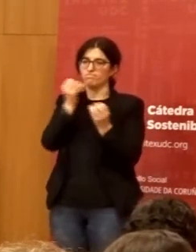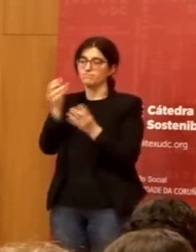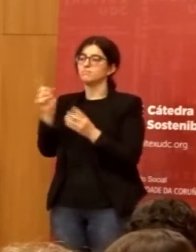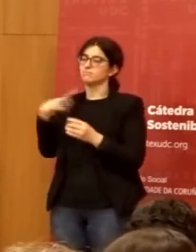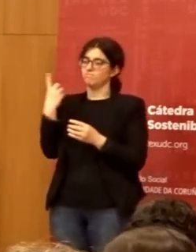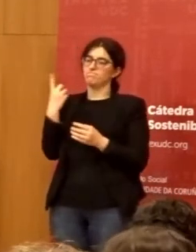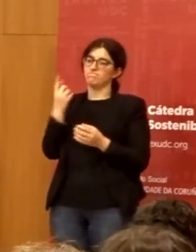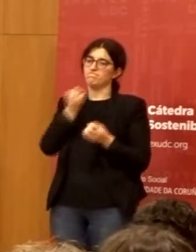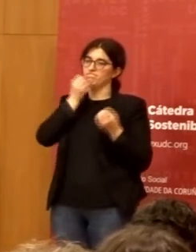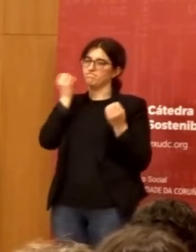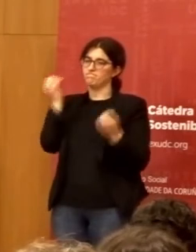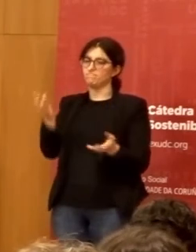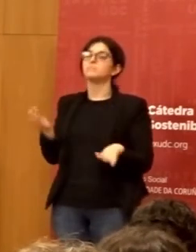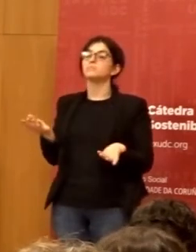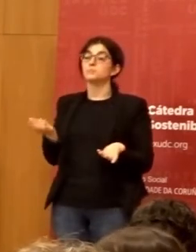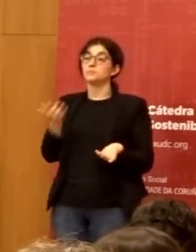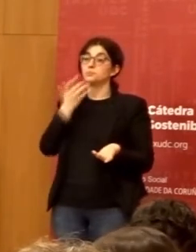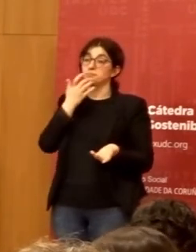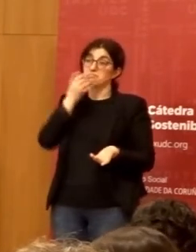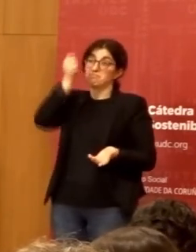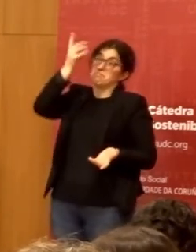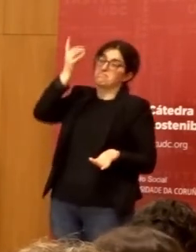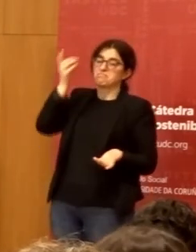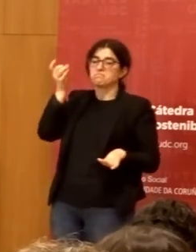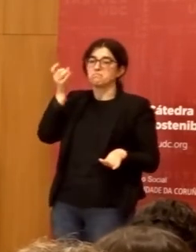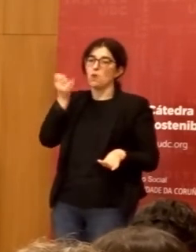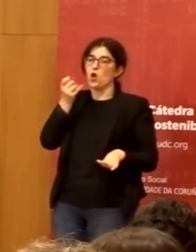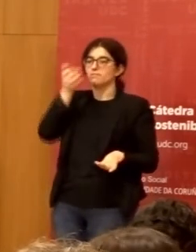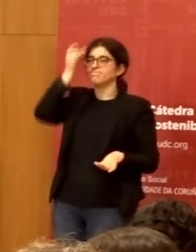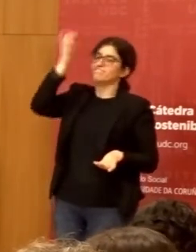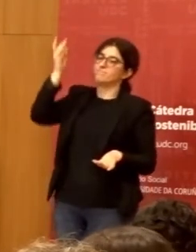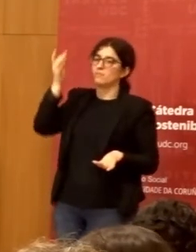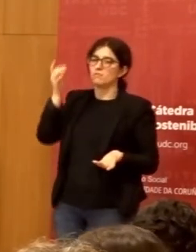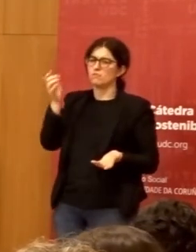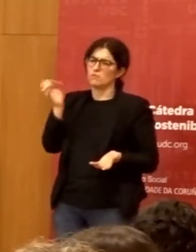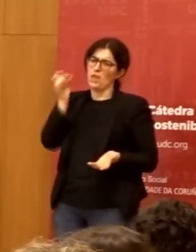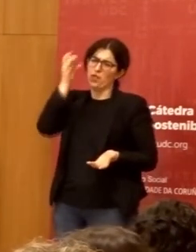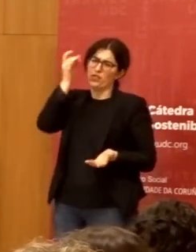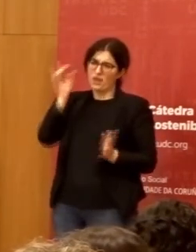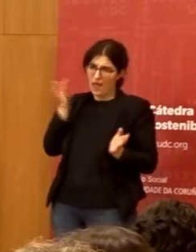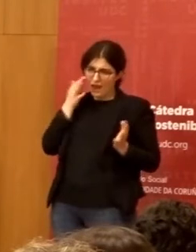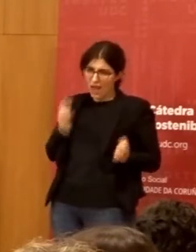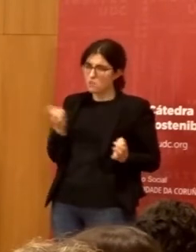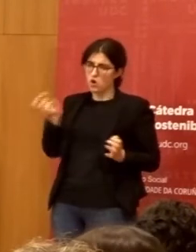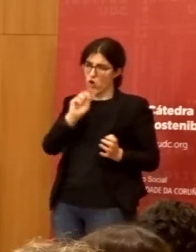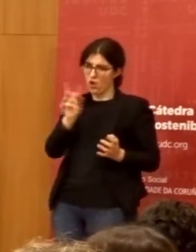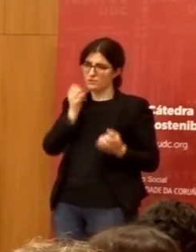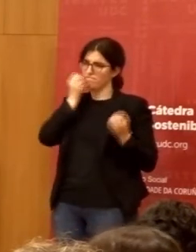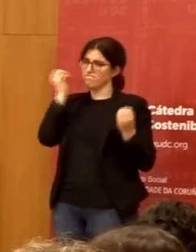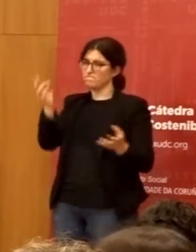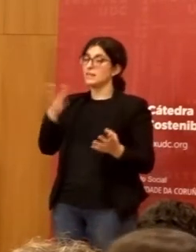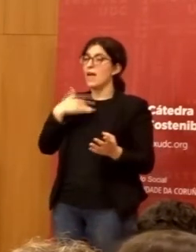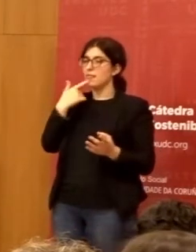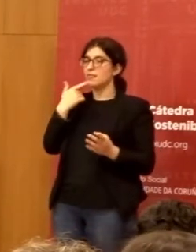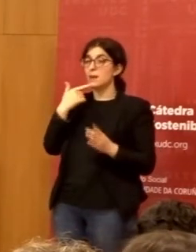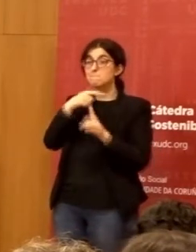Voy a dar un dato. Uno podría decir, pues para eso. O sea, uno podría pensar que es un dato muy bajo. Bueno, es más alto que la media,